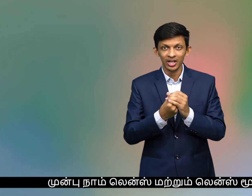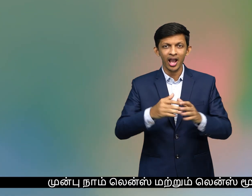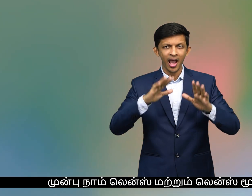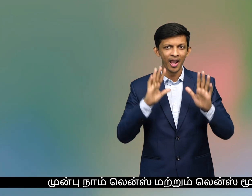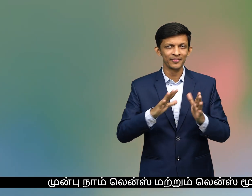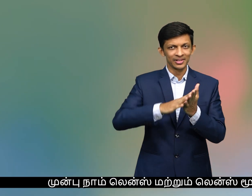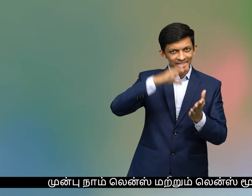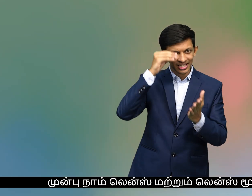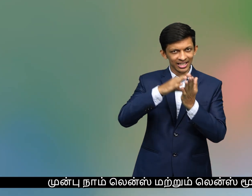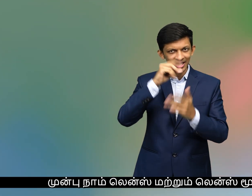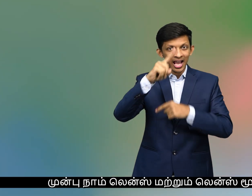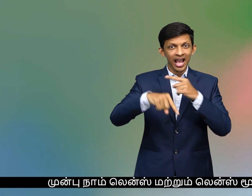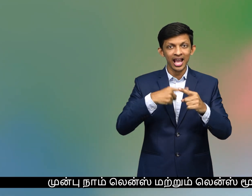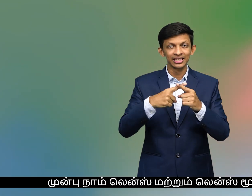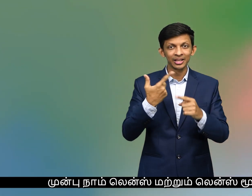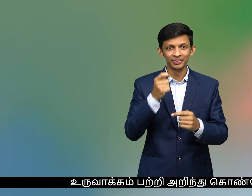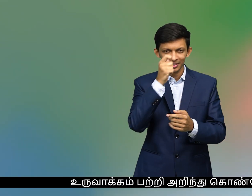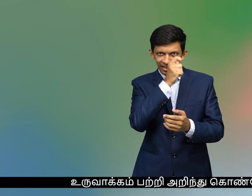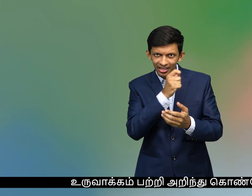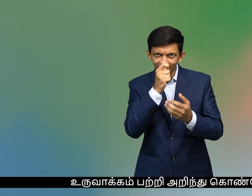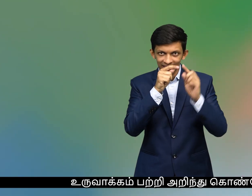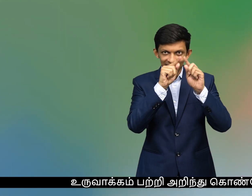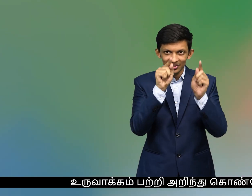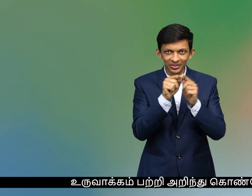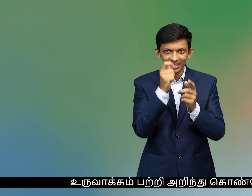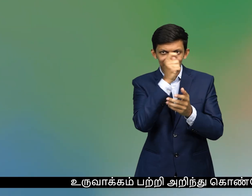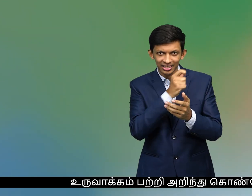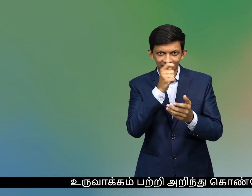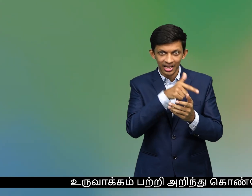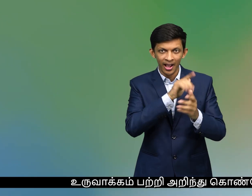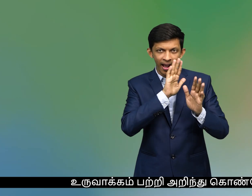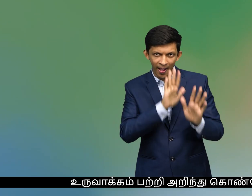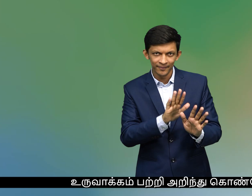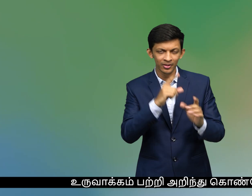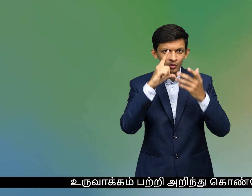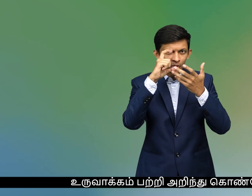வில்லை மற்றும் வில்லை மூலம் உருவாக்கம் பற்றி அறிந்து கொண்டோம்.